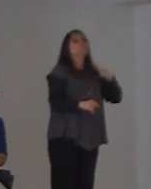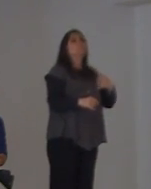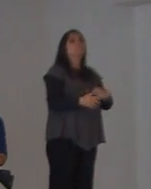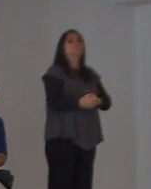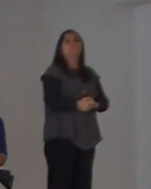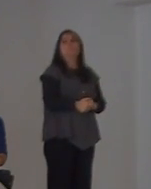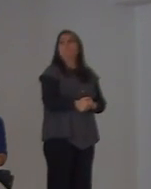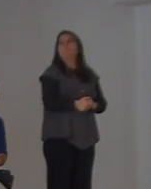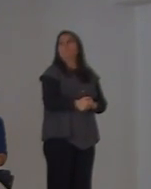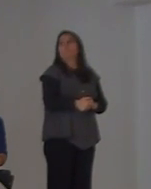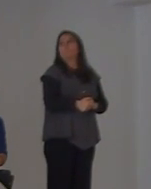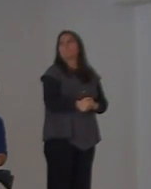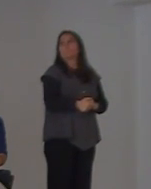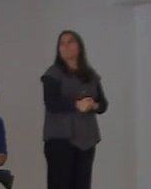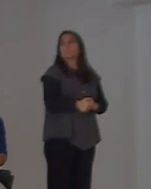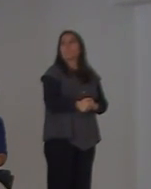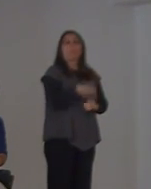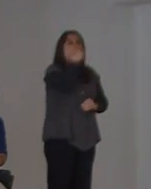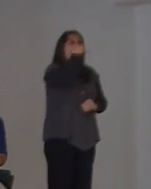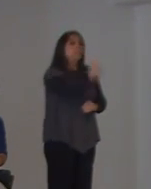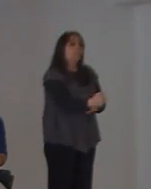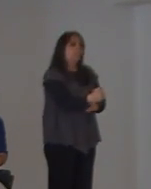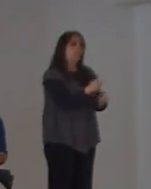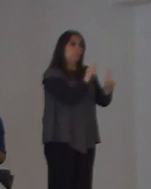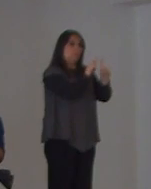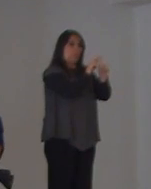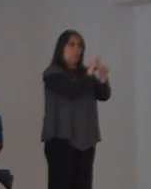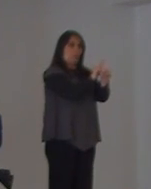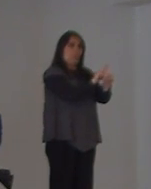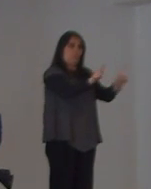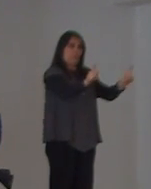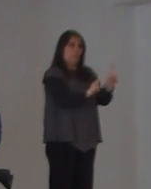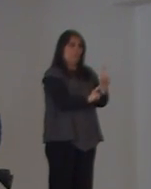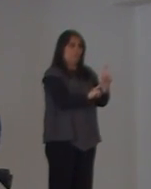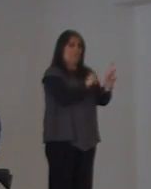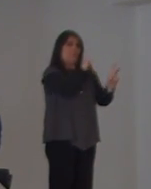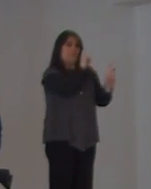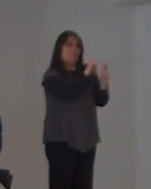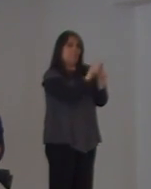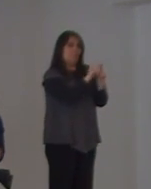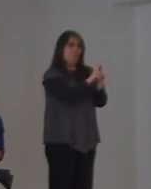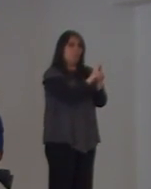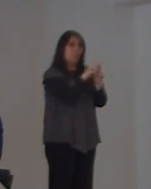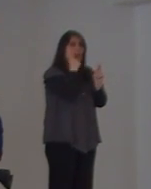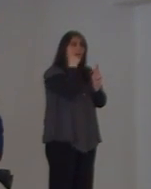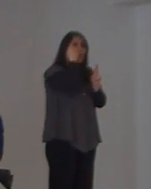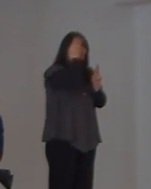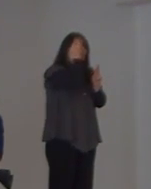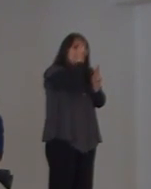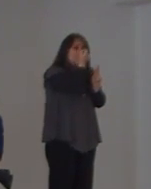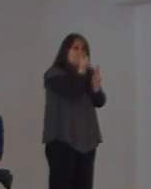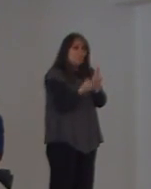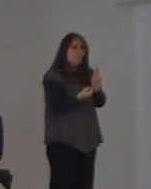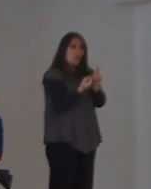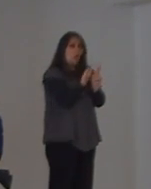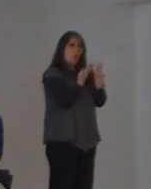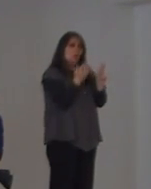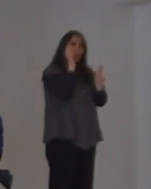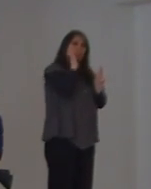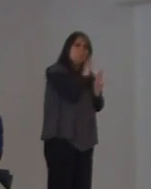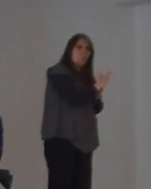con particularidades que lo hace ser más o menos, sino